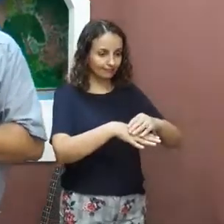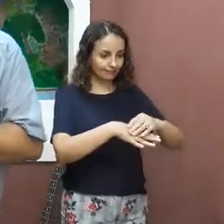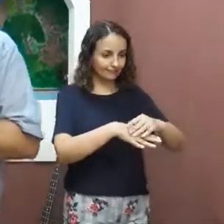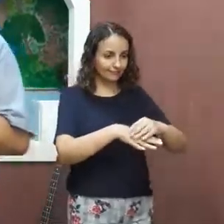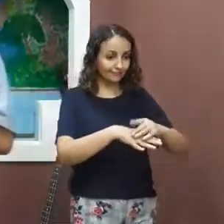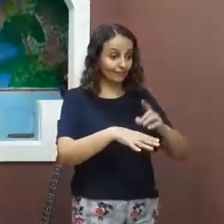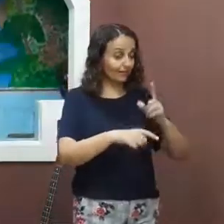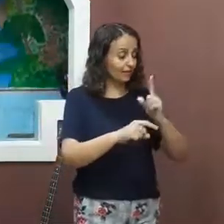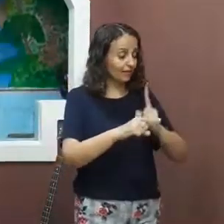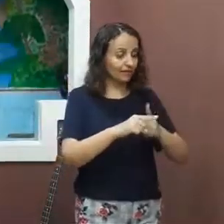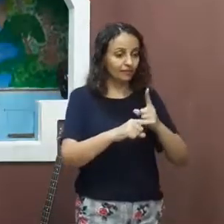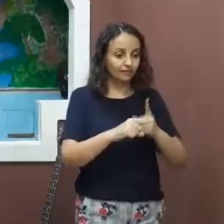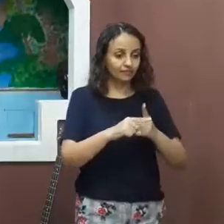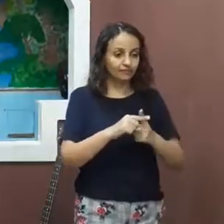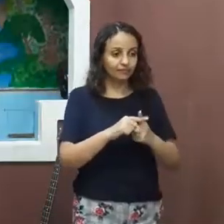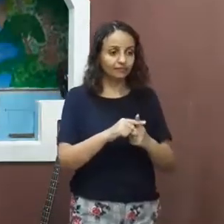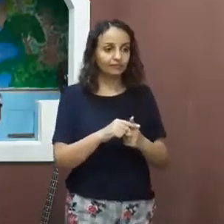porque